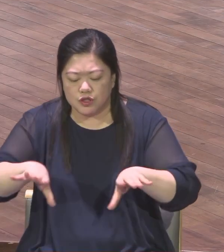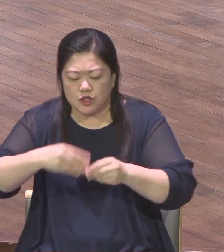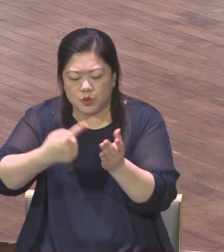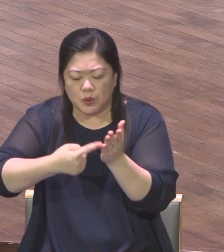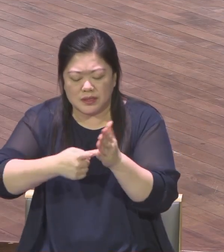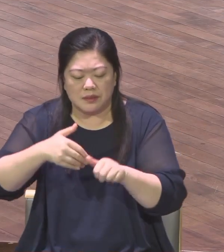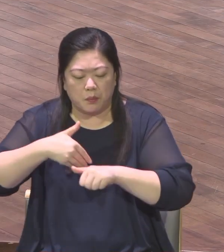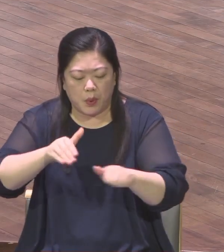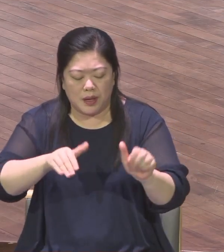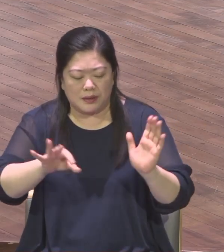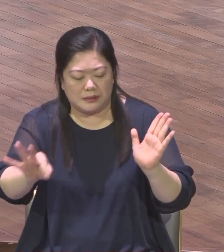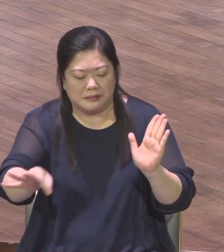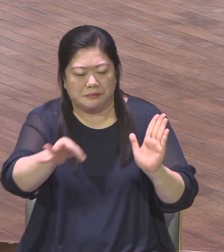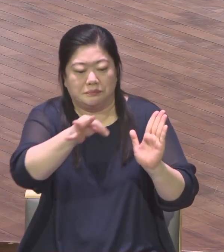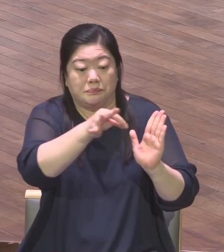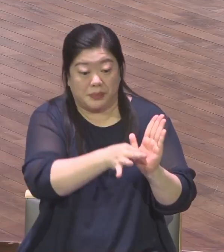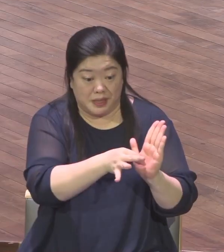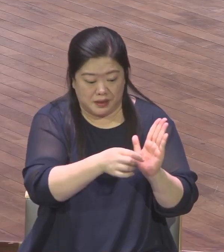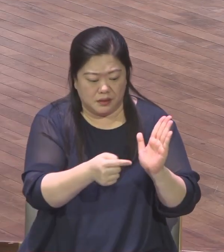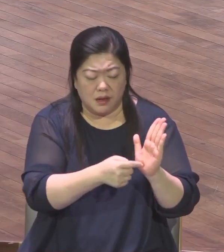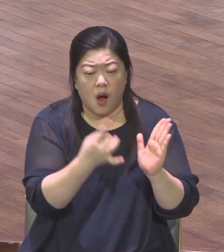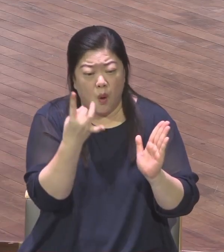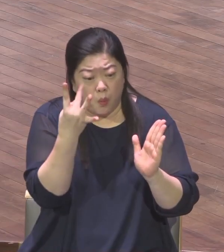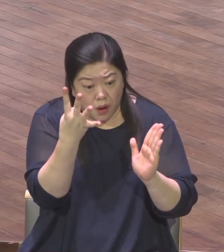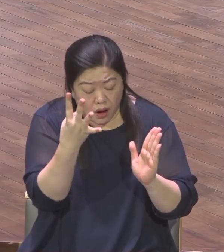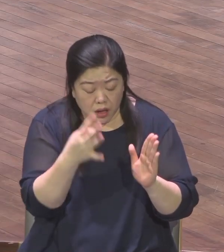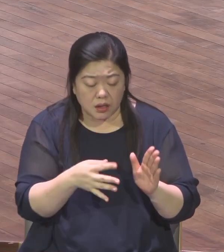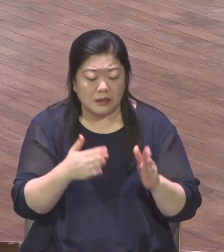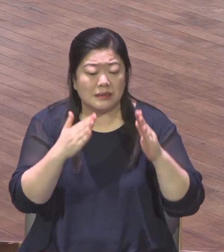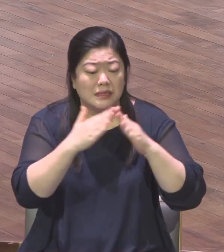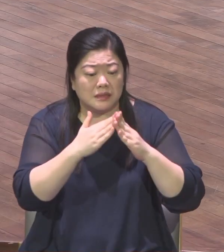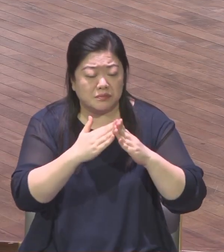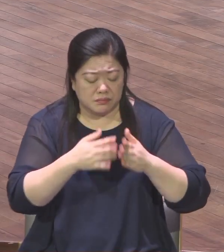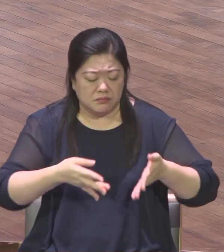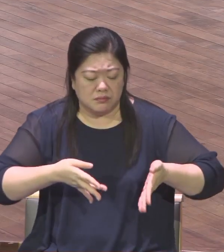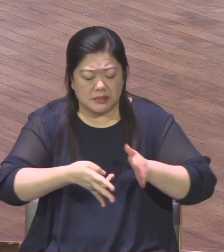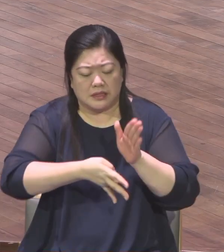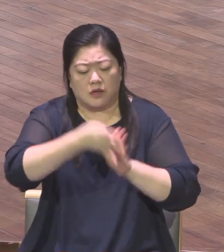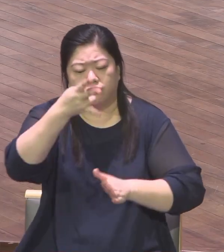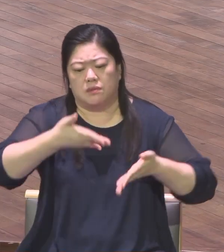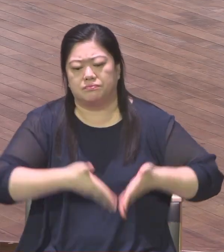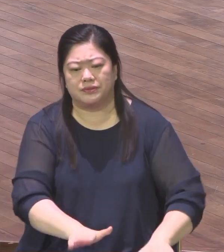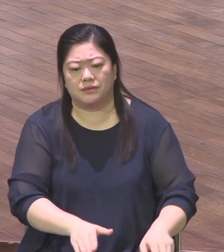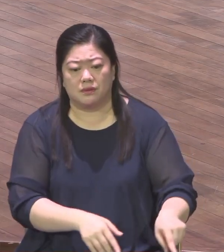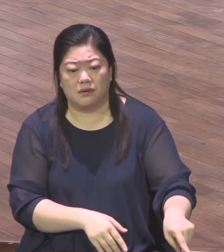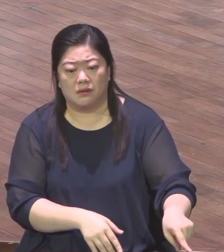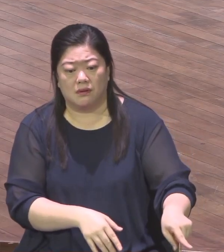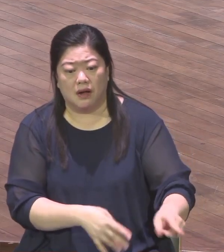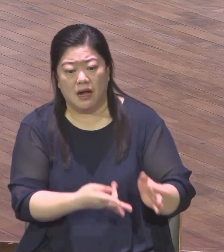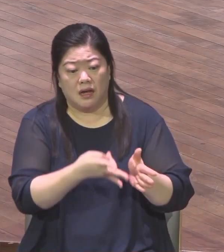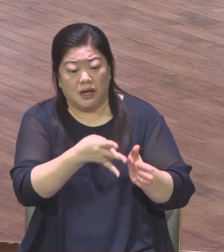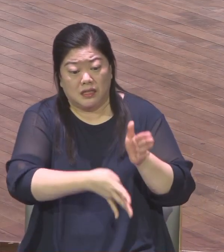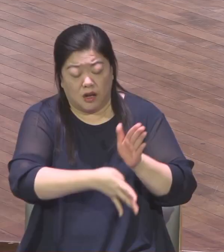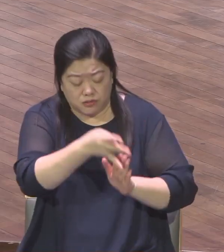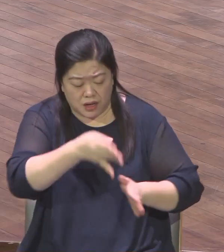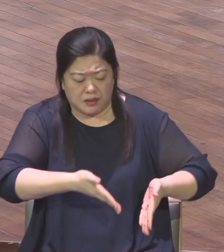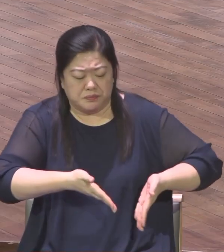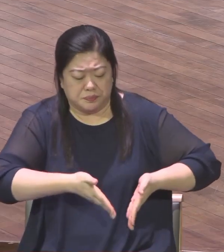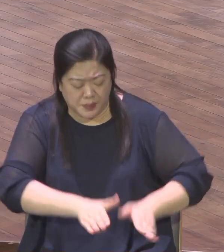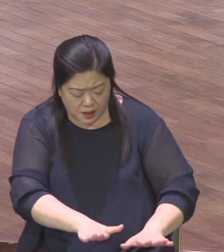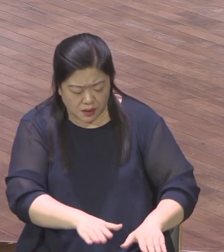사람이 누구냐? 예루살렘 사람이에요. 유다 사람이에요. 예루살렘 유다 정치